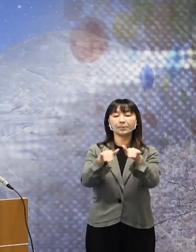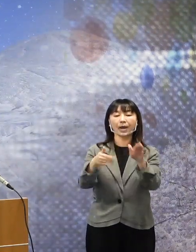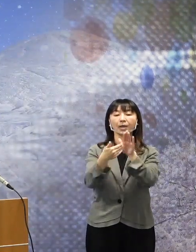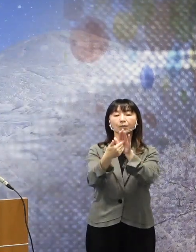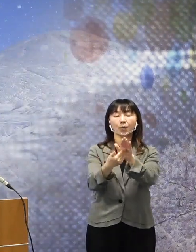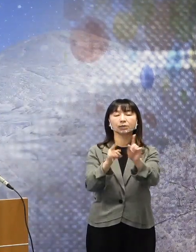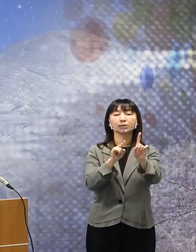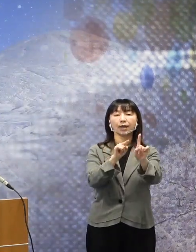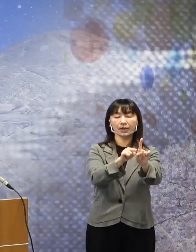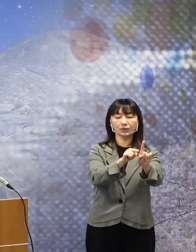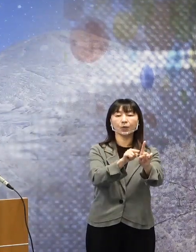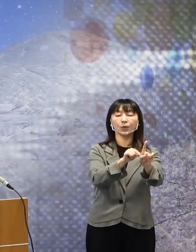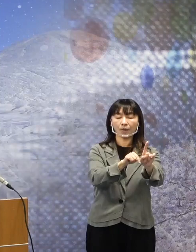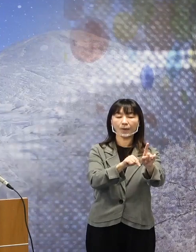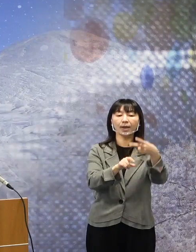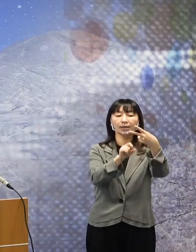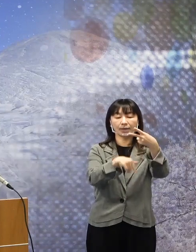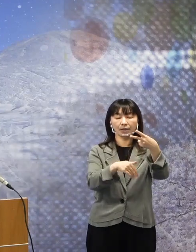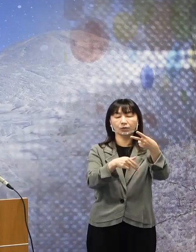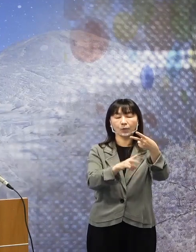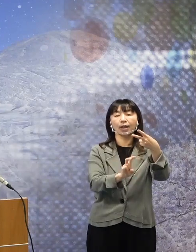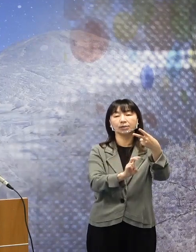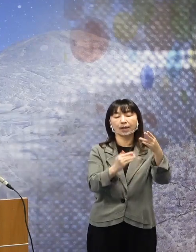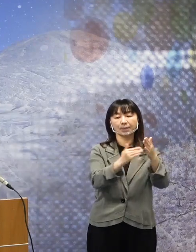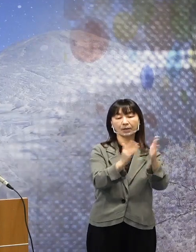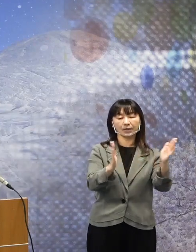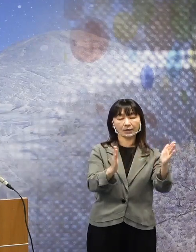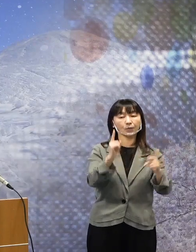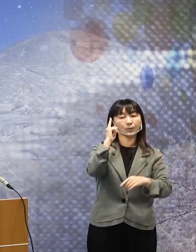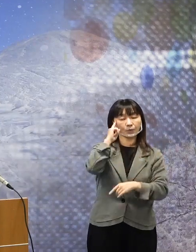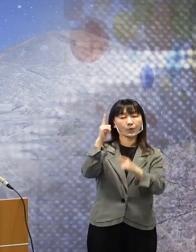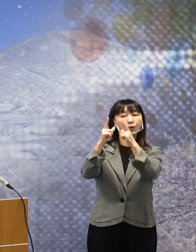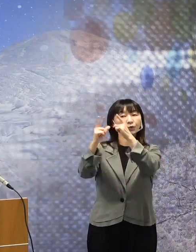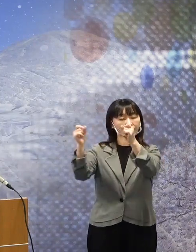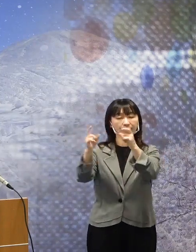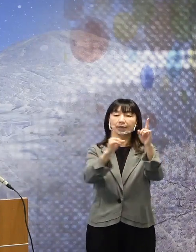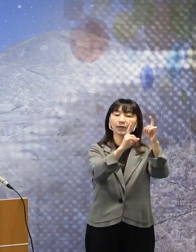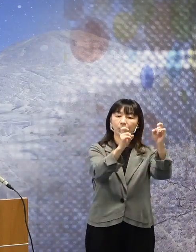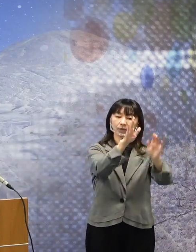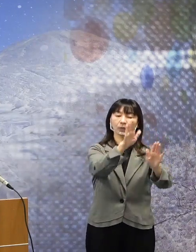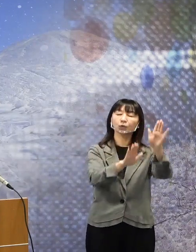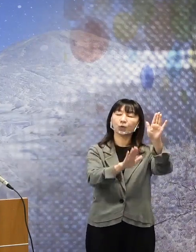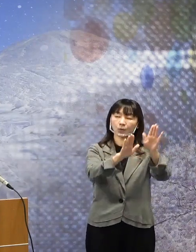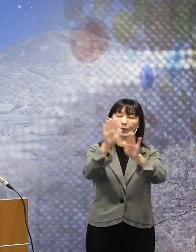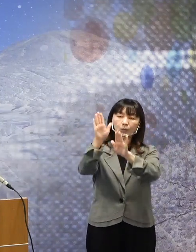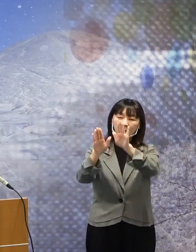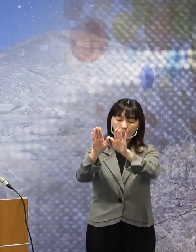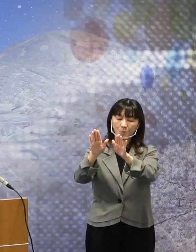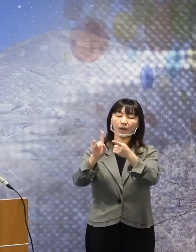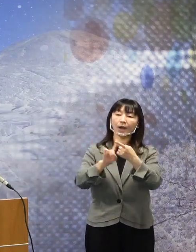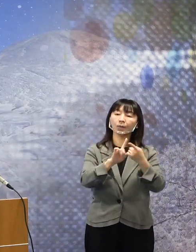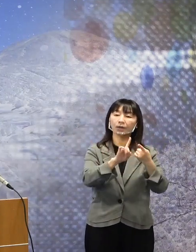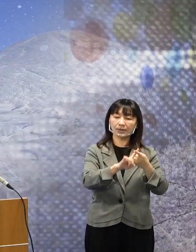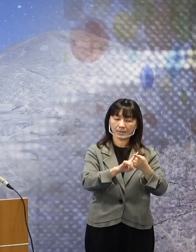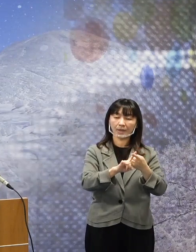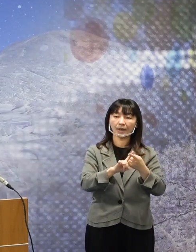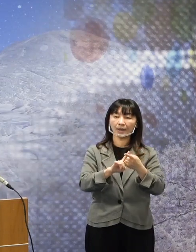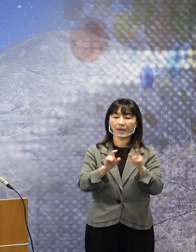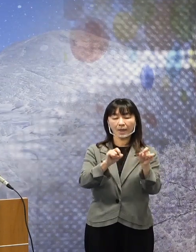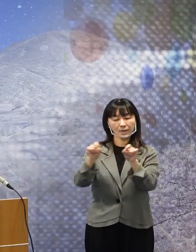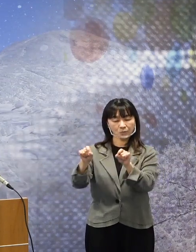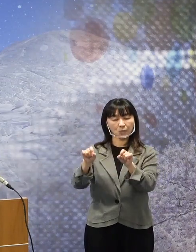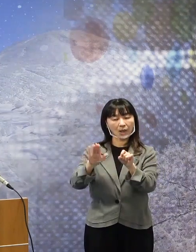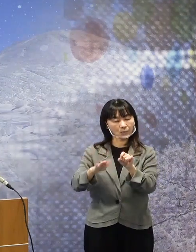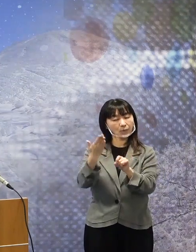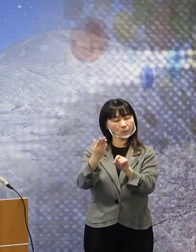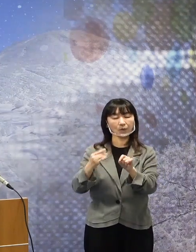の延長期間2月20日までだったんです。まあ、ただ国の状況、あるいは弘前さんの状況によって延長があるやなしやというのはあると思いますけど、一旦2